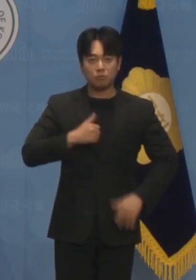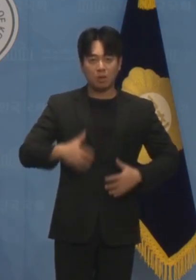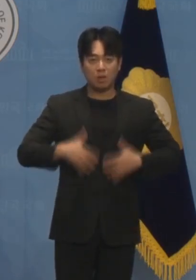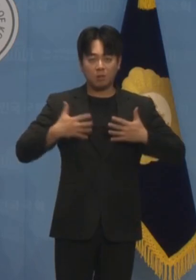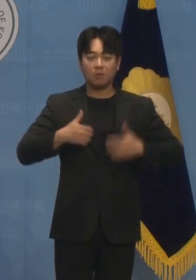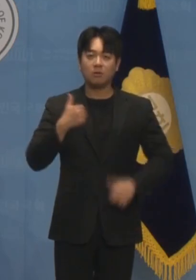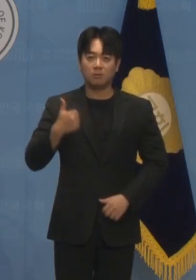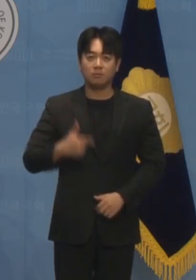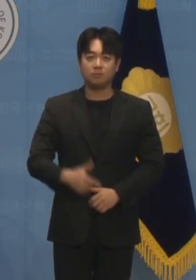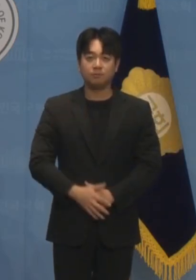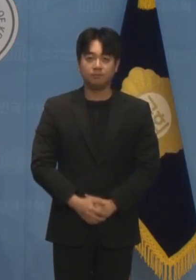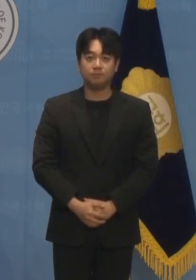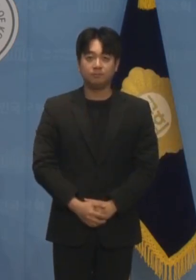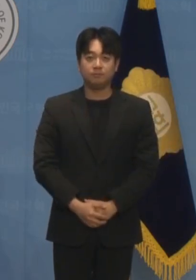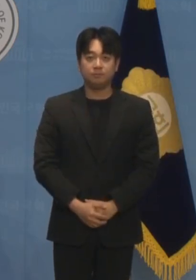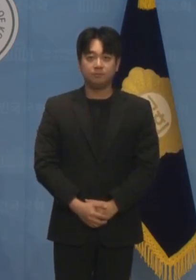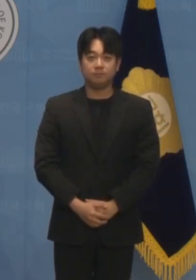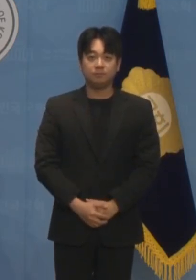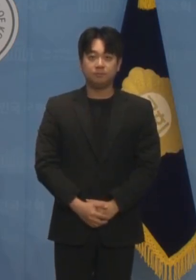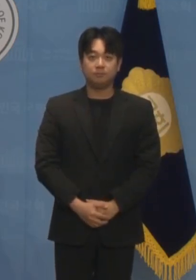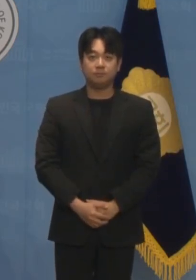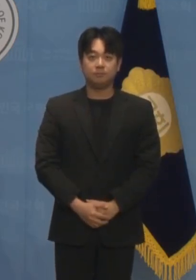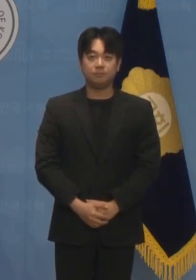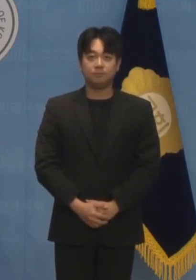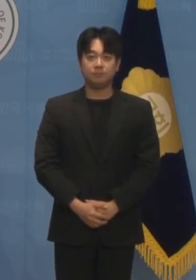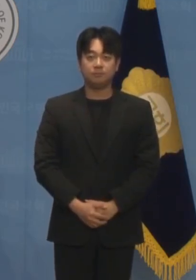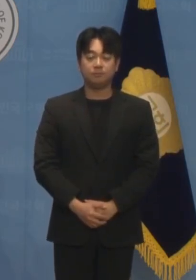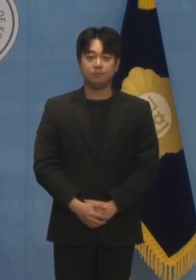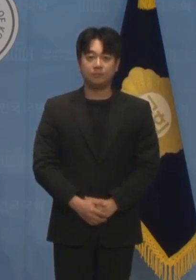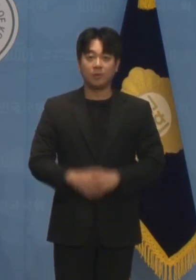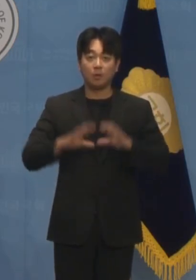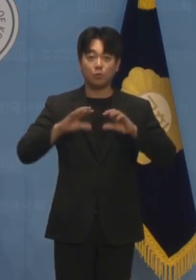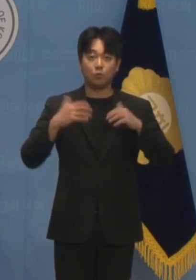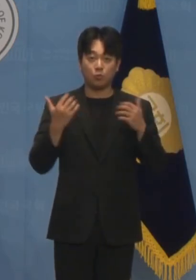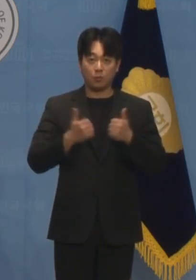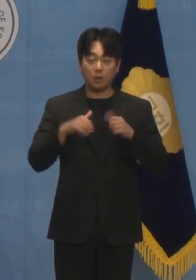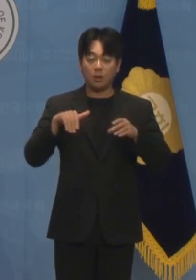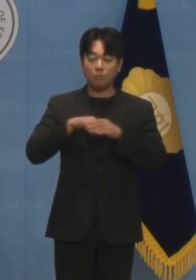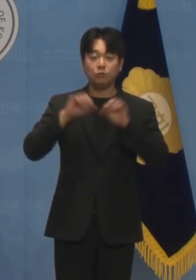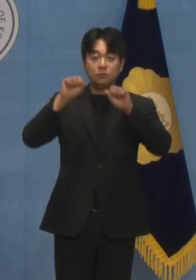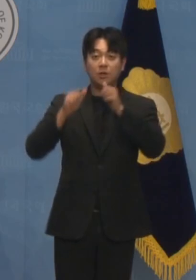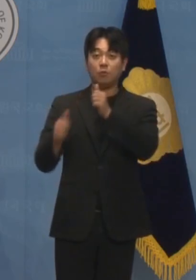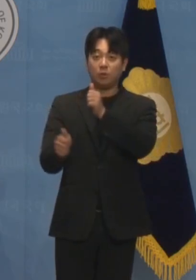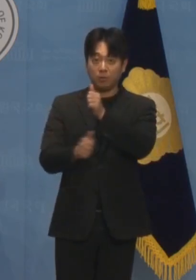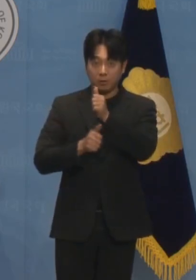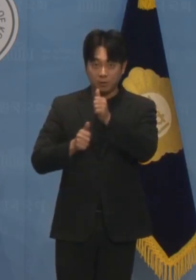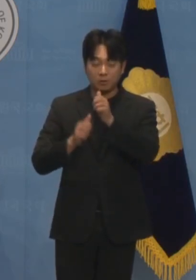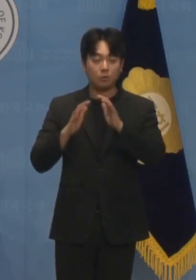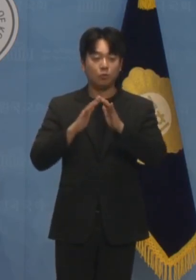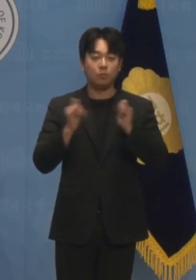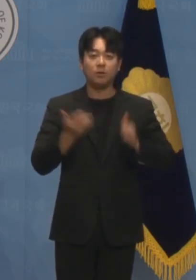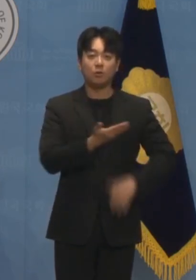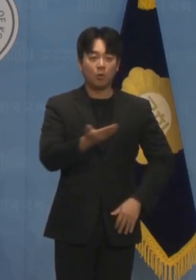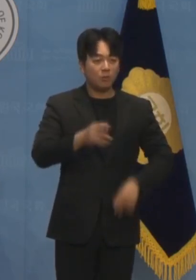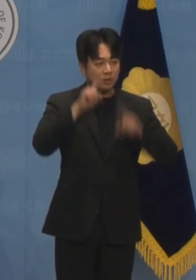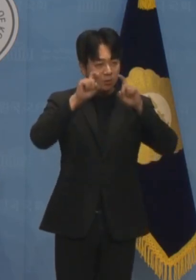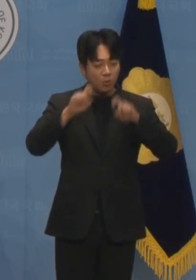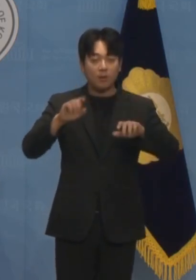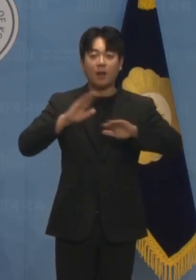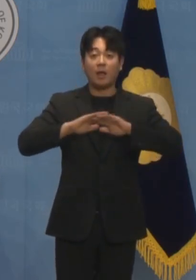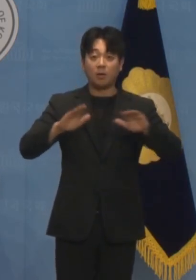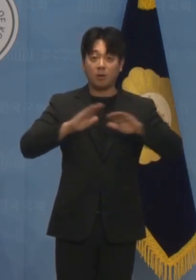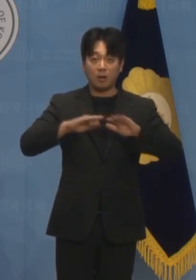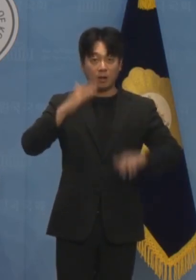자아냈습니다. 국회 문화체육관광위원회는 국민들의 의혹을 해소하고 체육단체의